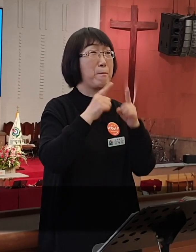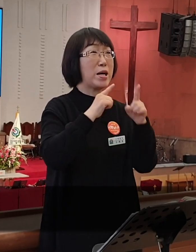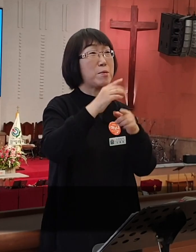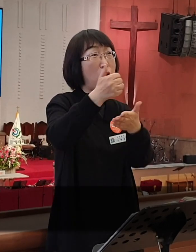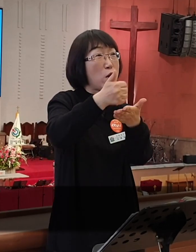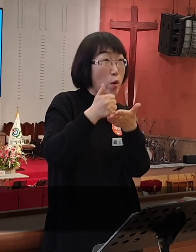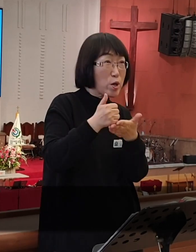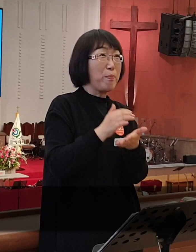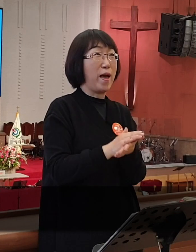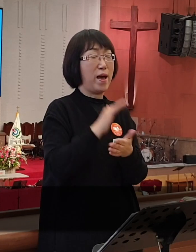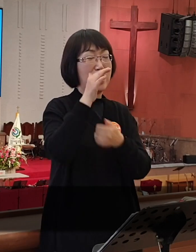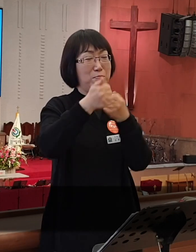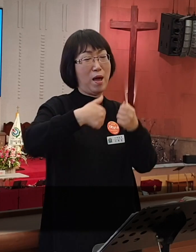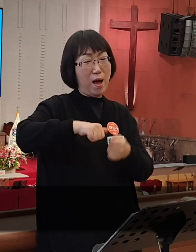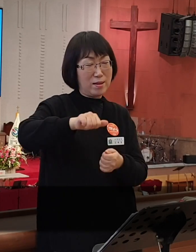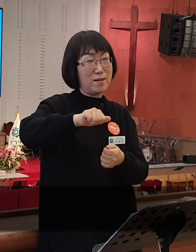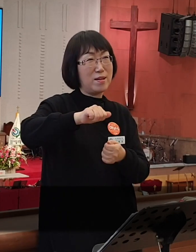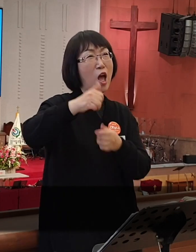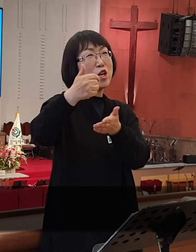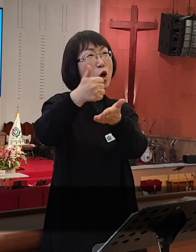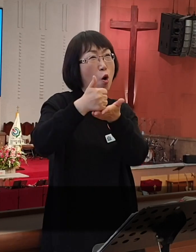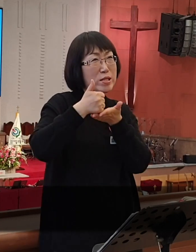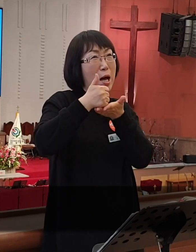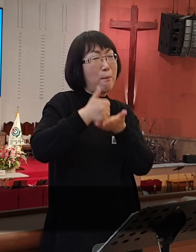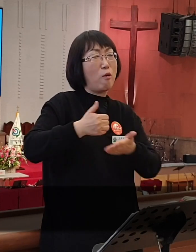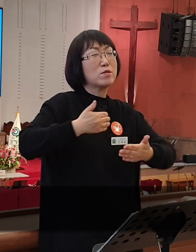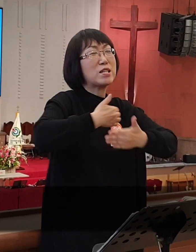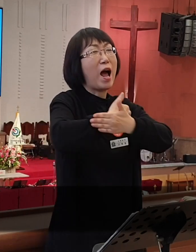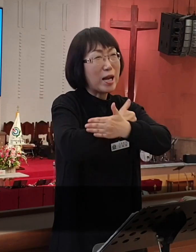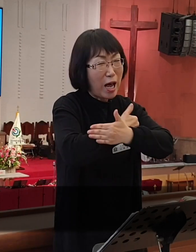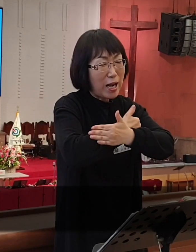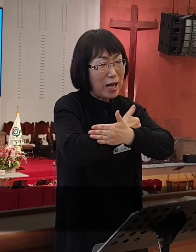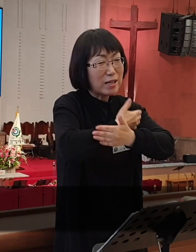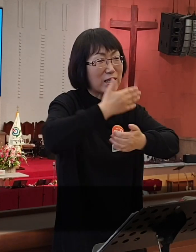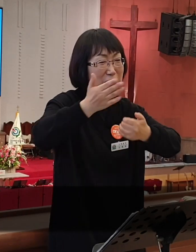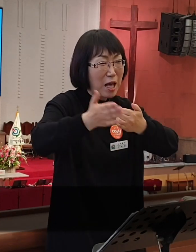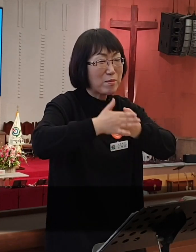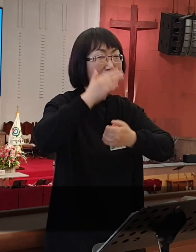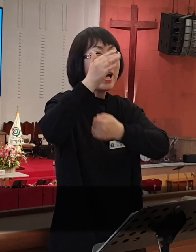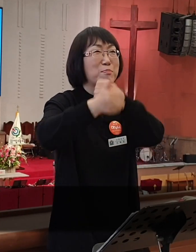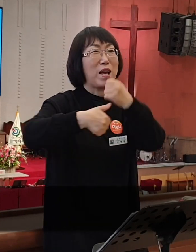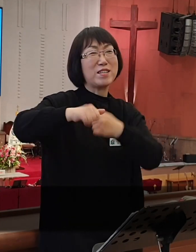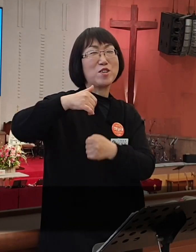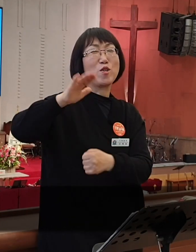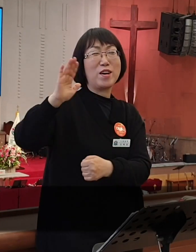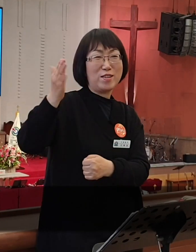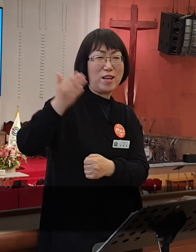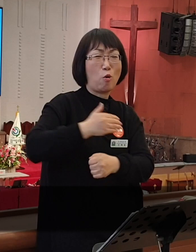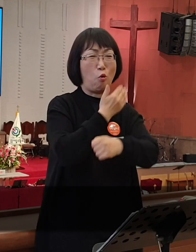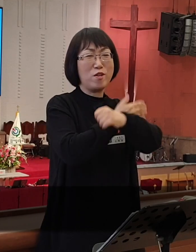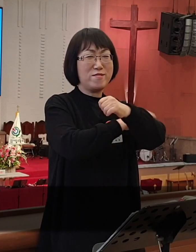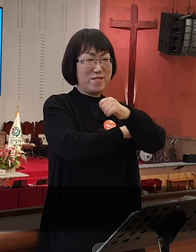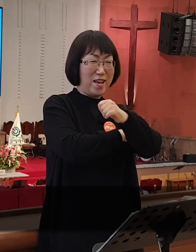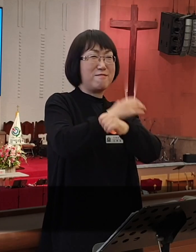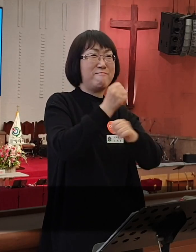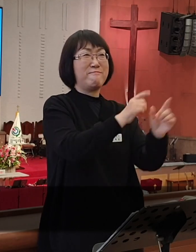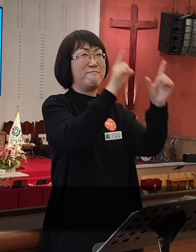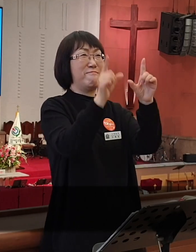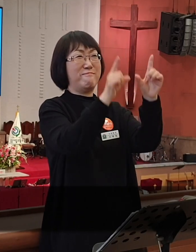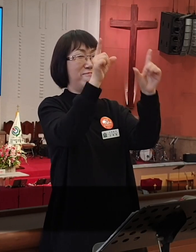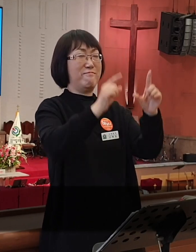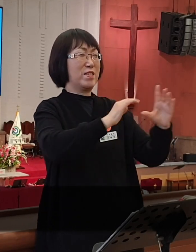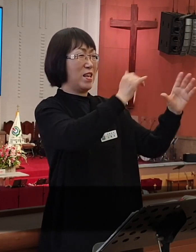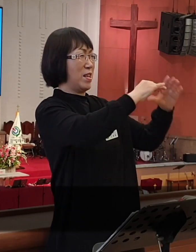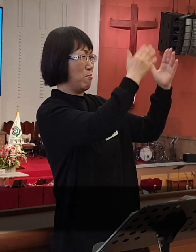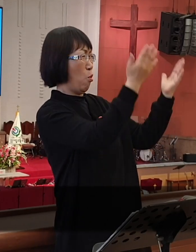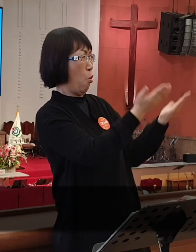말씀을 영접해라. 하나님의 아들을 영접하고 끌어안아라. 그래서 하나님의 자녀가 되는 권세를 누리라고 세상에